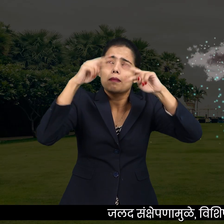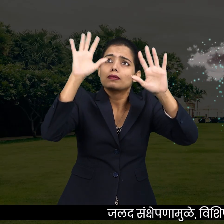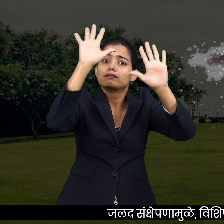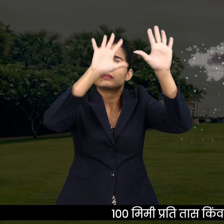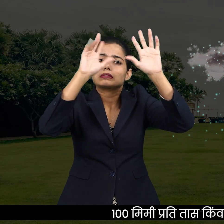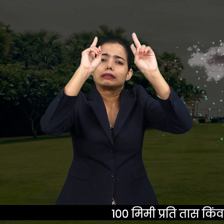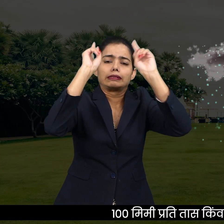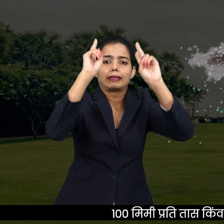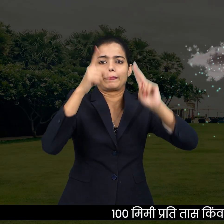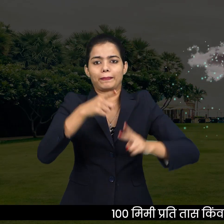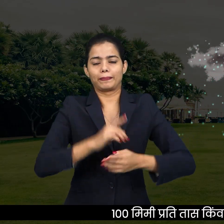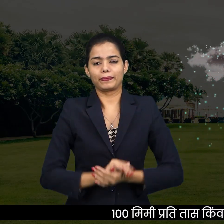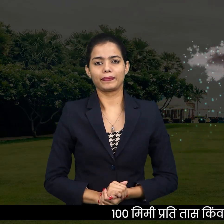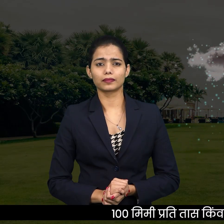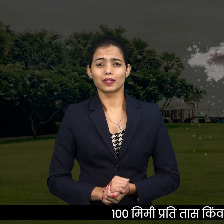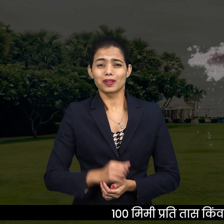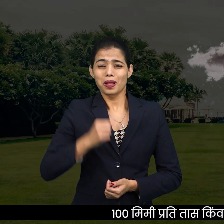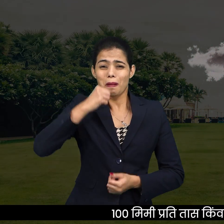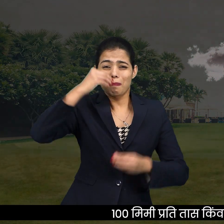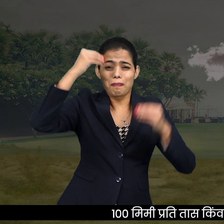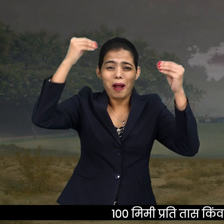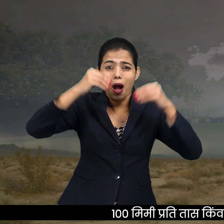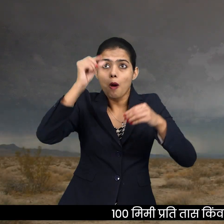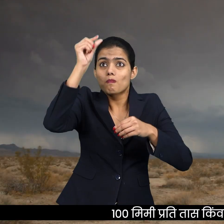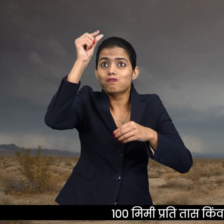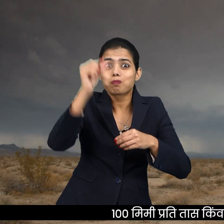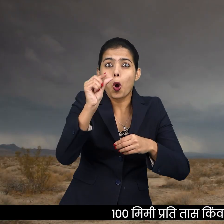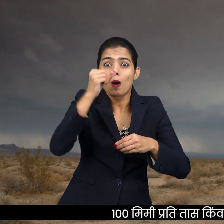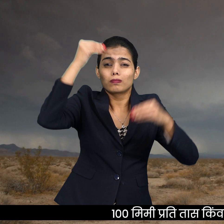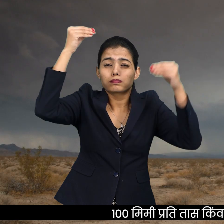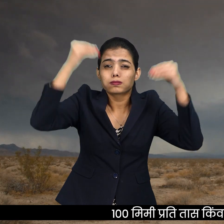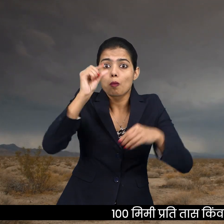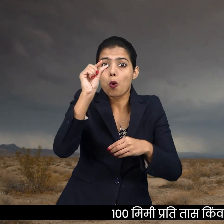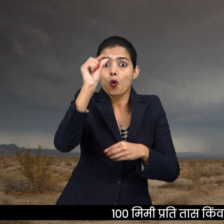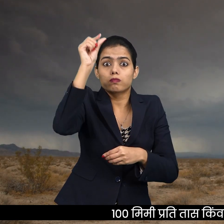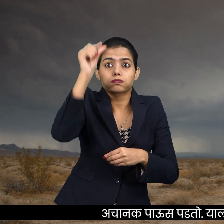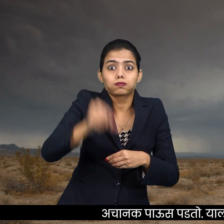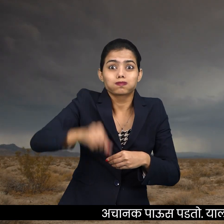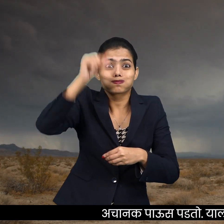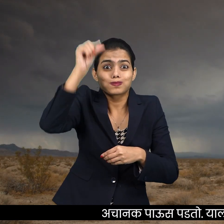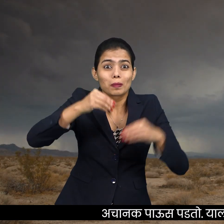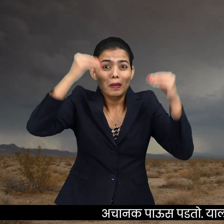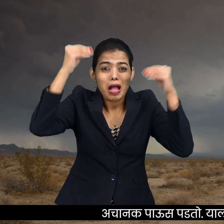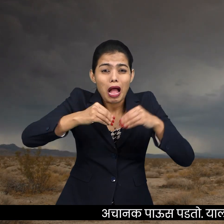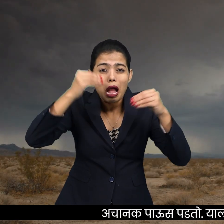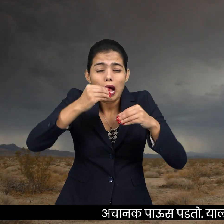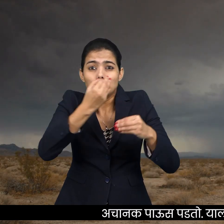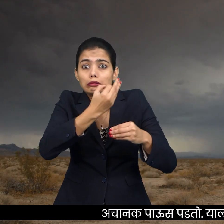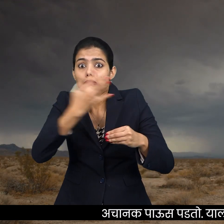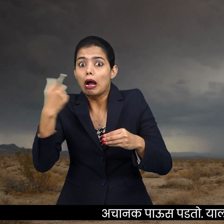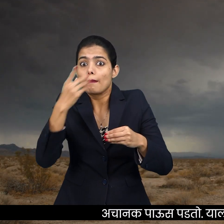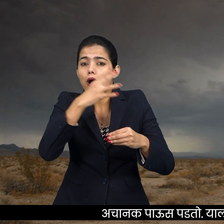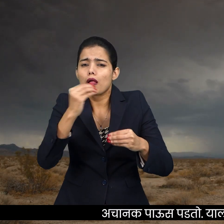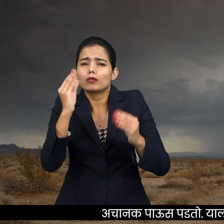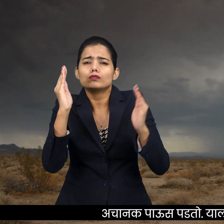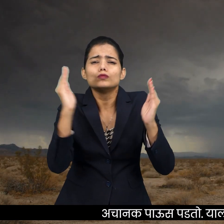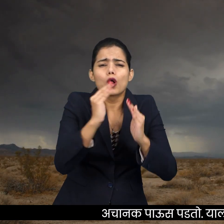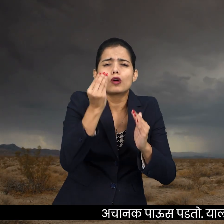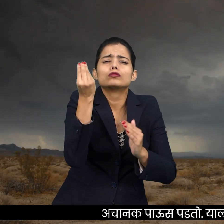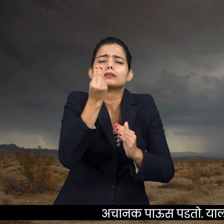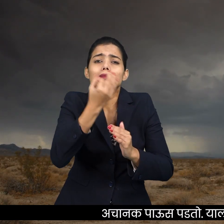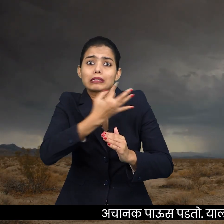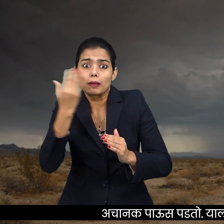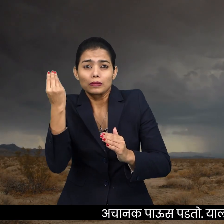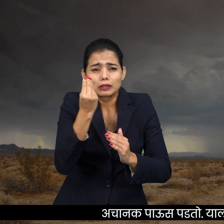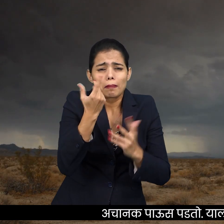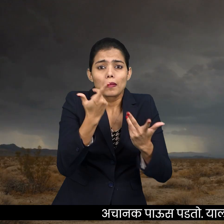लहान प्रदेशात 100 मिलीमीटर प्रति तास किंवा त्याहून अधिक वेगाने अचानक पाऊस पडतो. याला